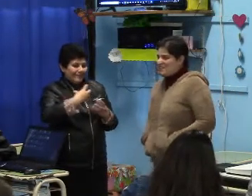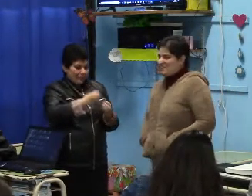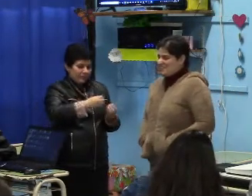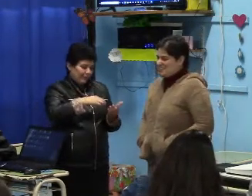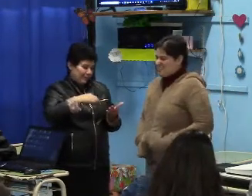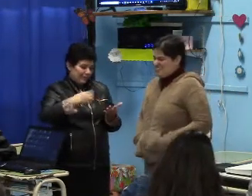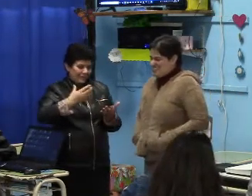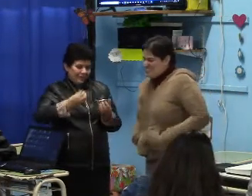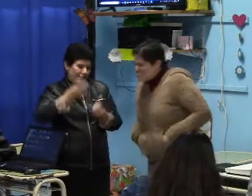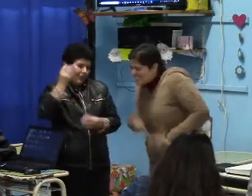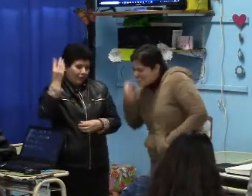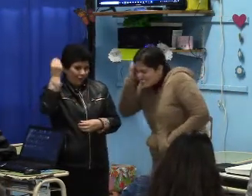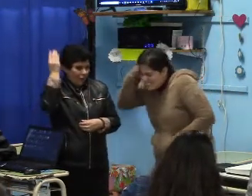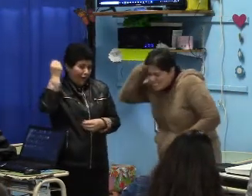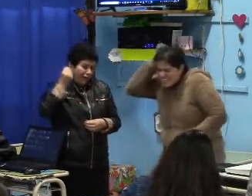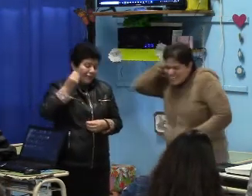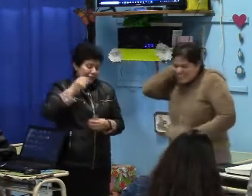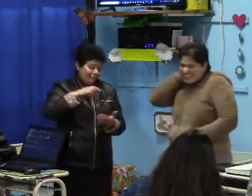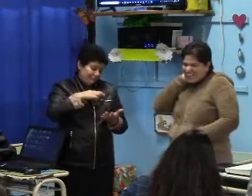leían mal. Te comprendemos.